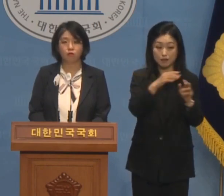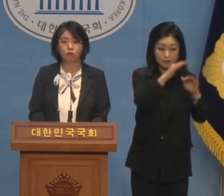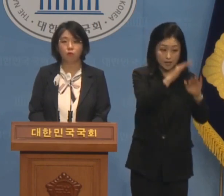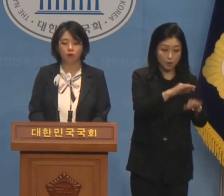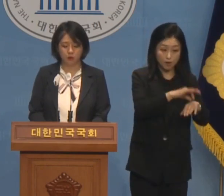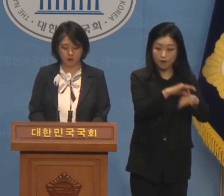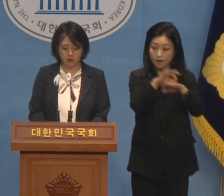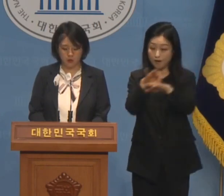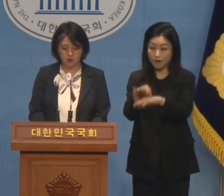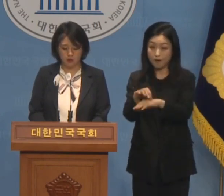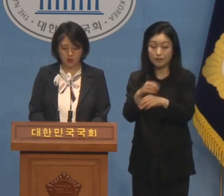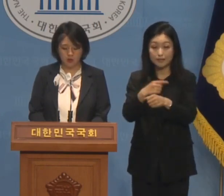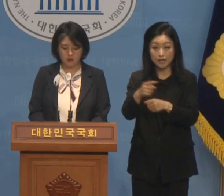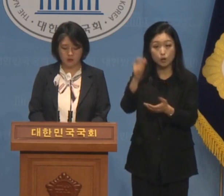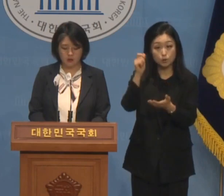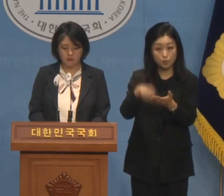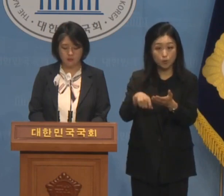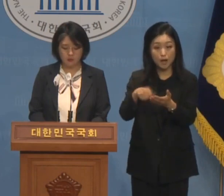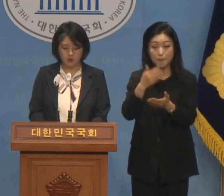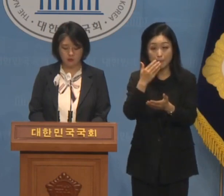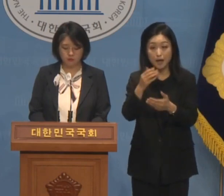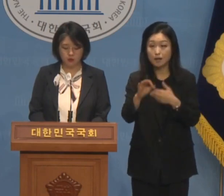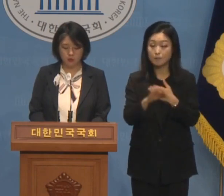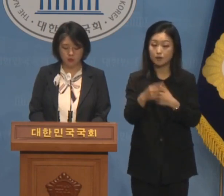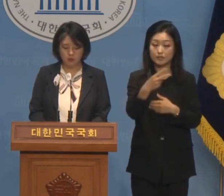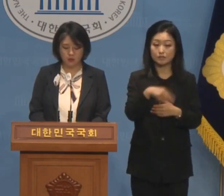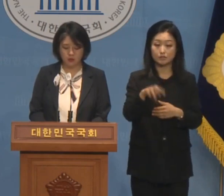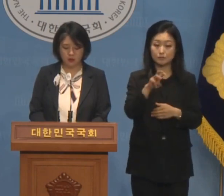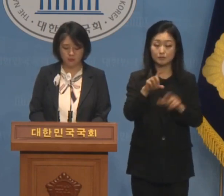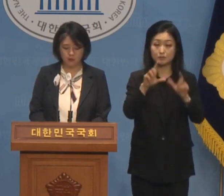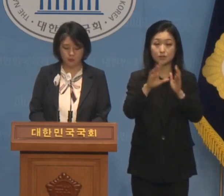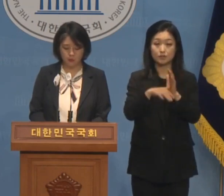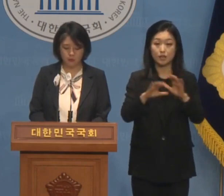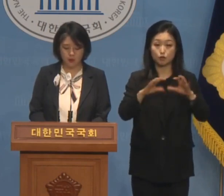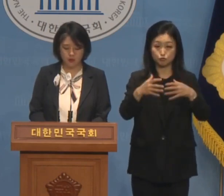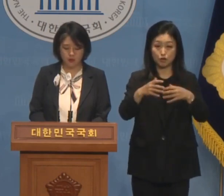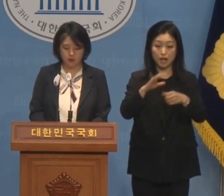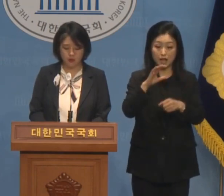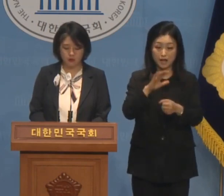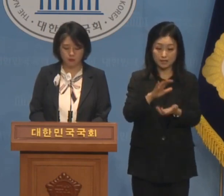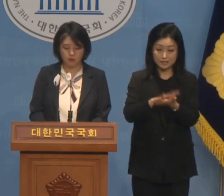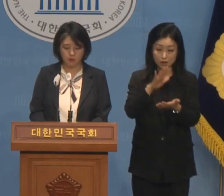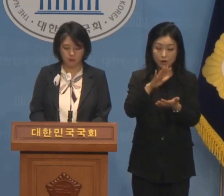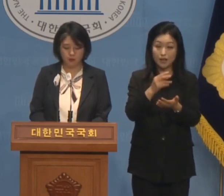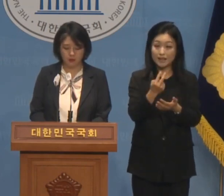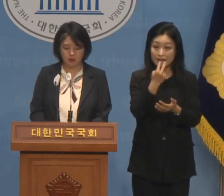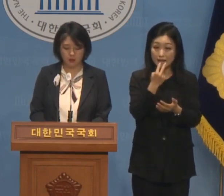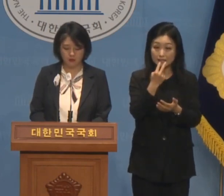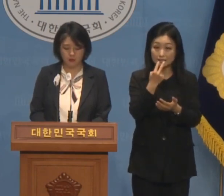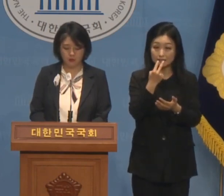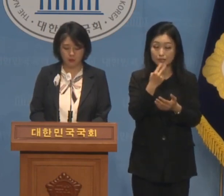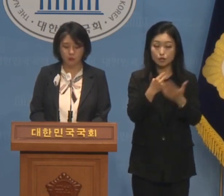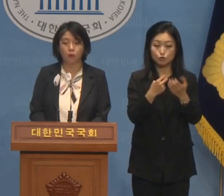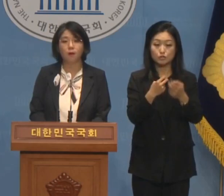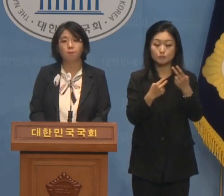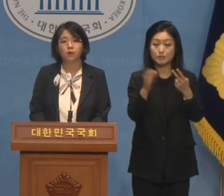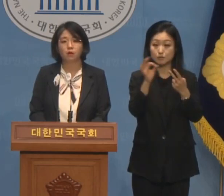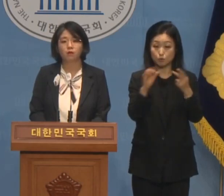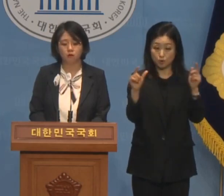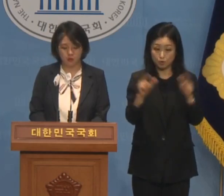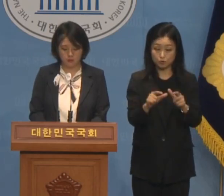내년 중 통과된다면 2030년 국가 온실가스 감축 목표 NDC의 92%가 달성되고